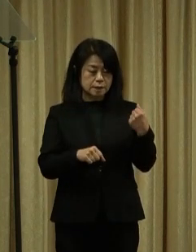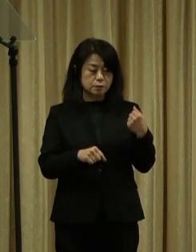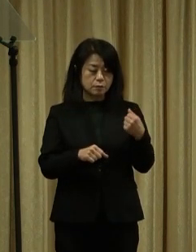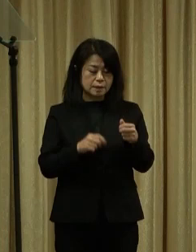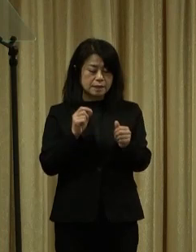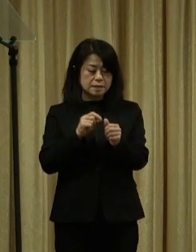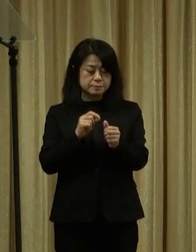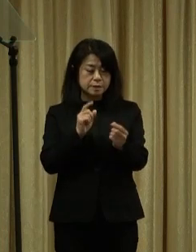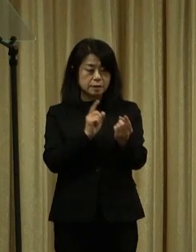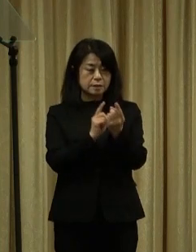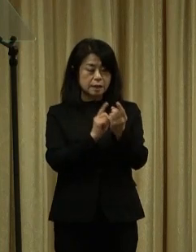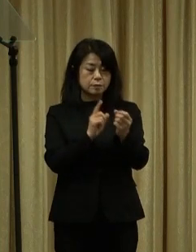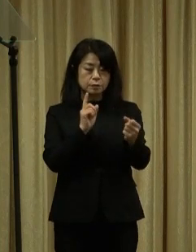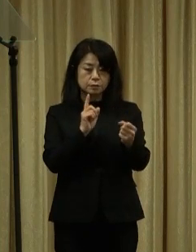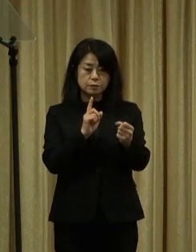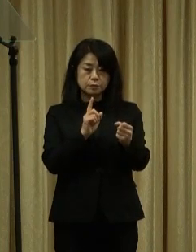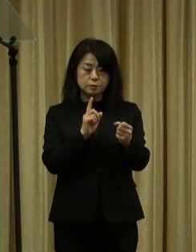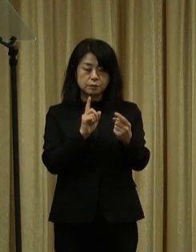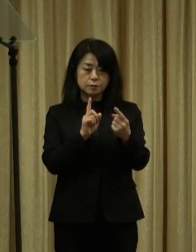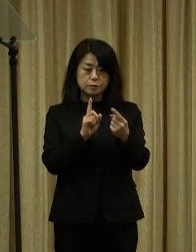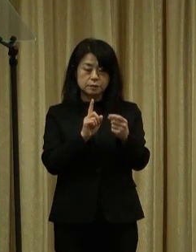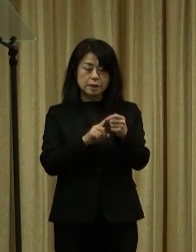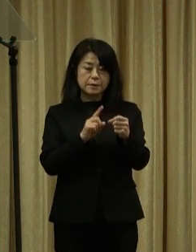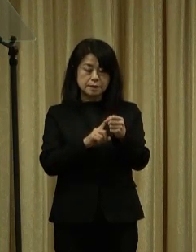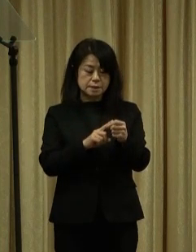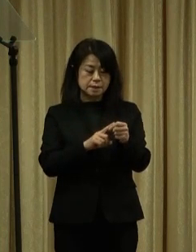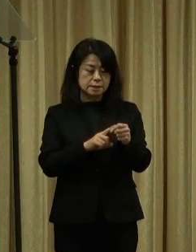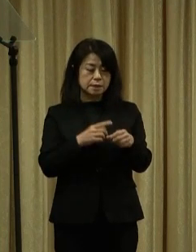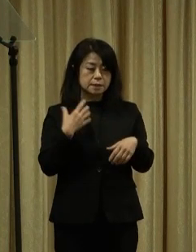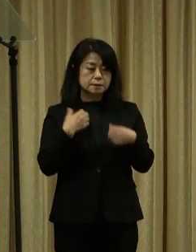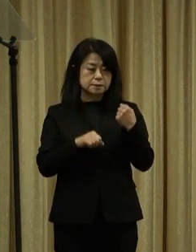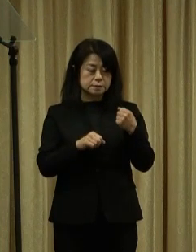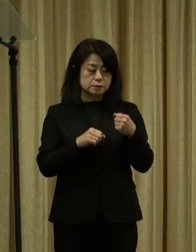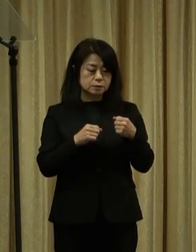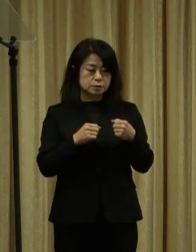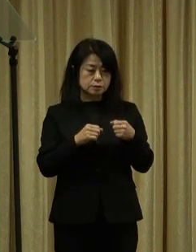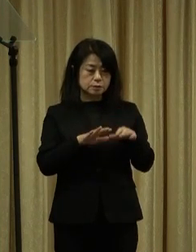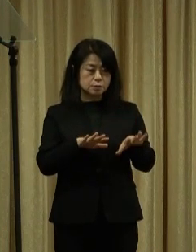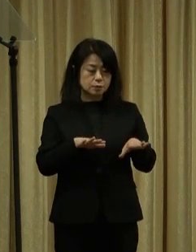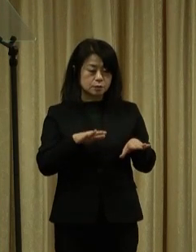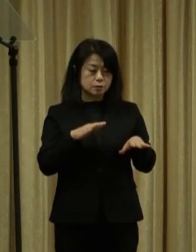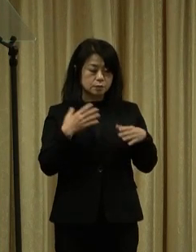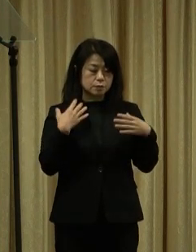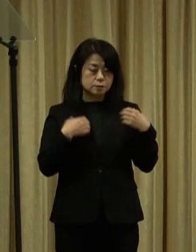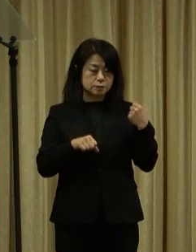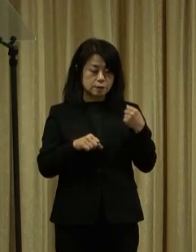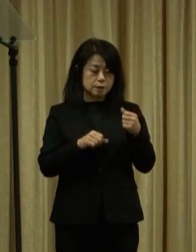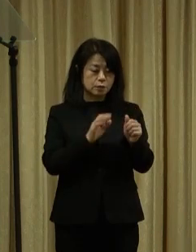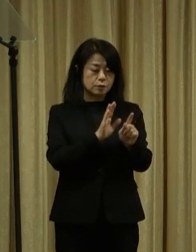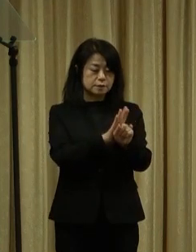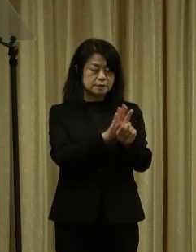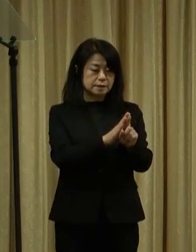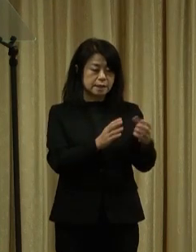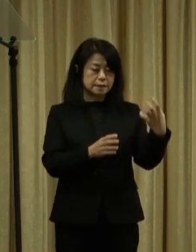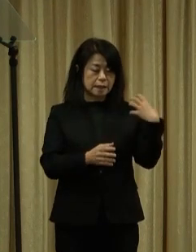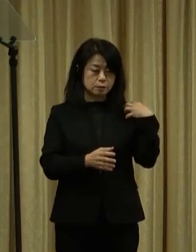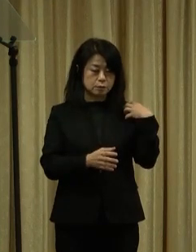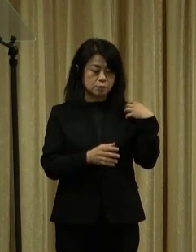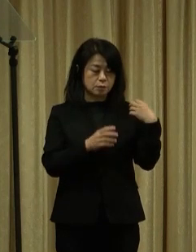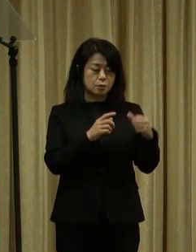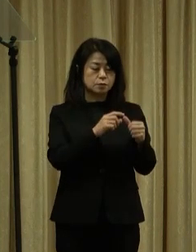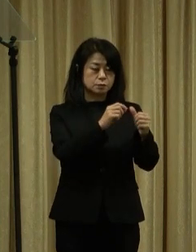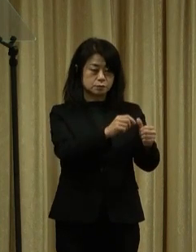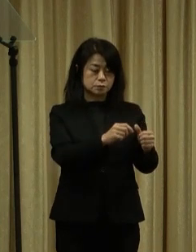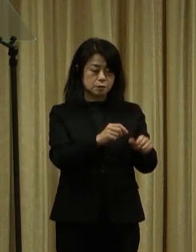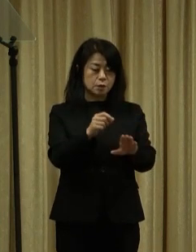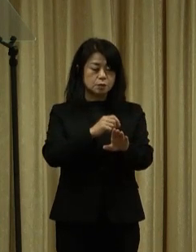ために、児童生徒支援担当というものを作ります。それから特別